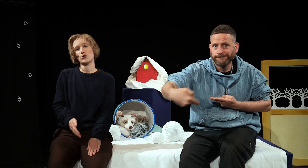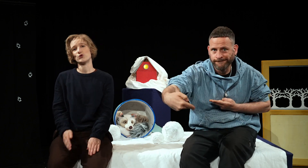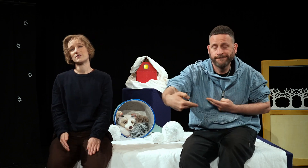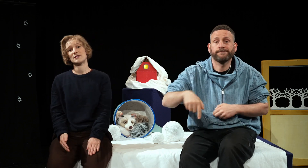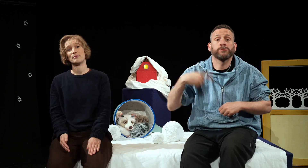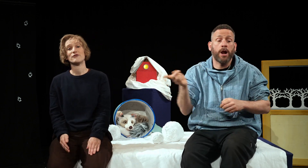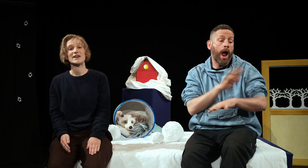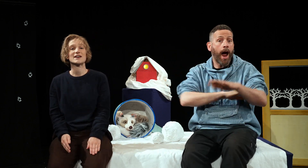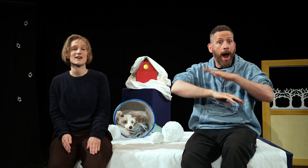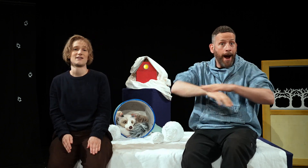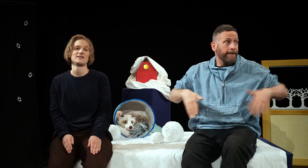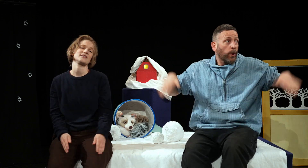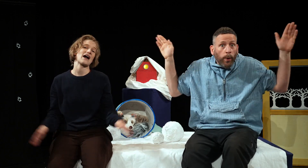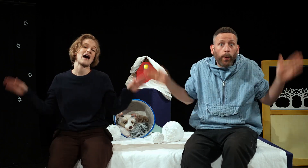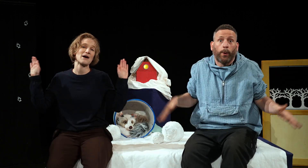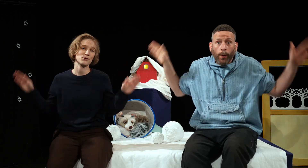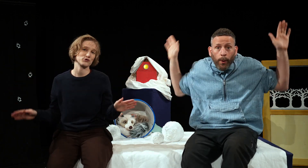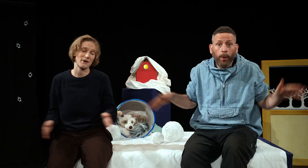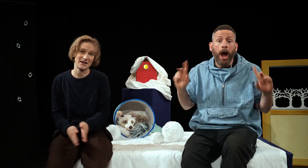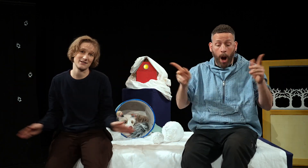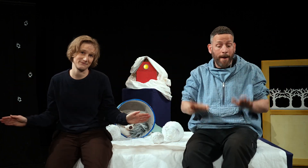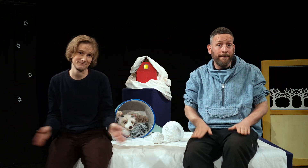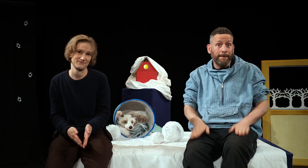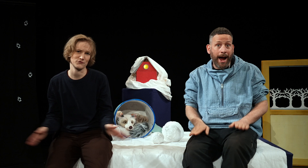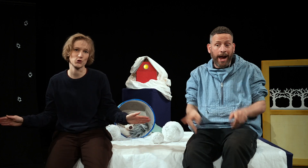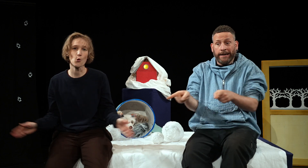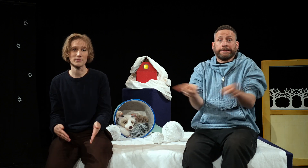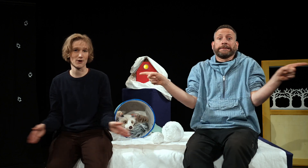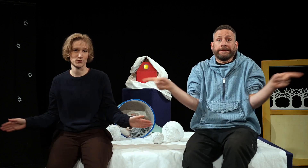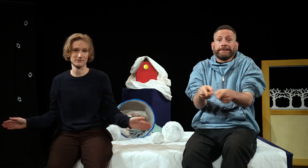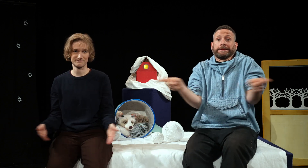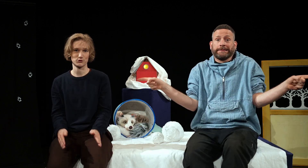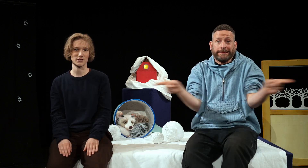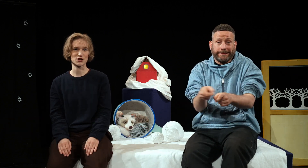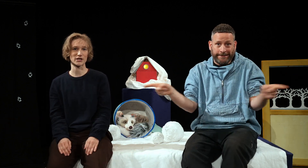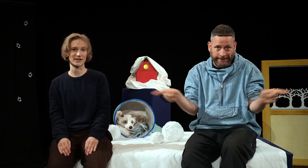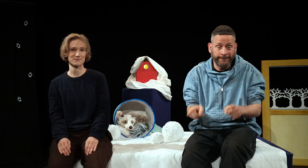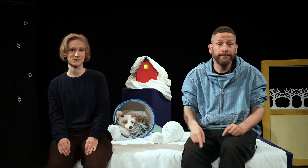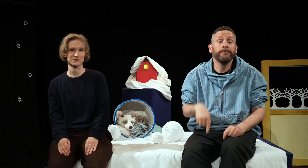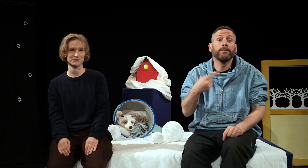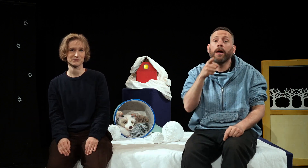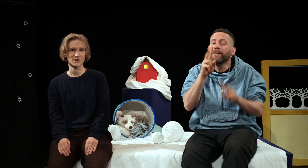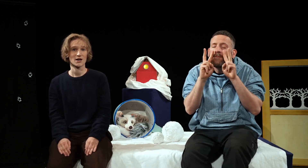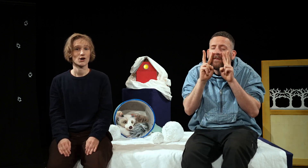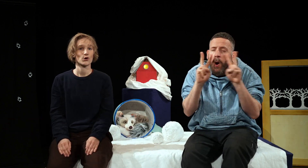und beweg die Arme und Beine von oben nach unten durch den Schnee. Und